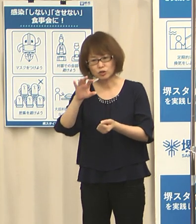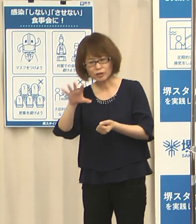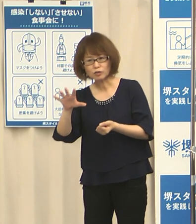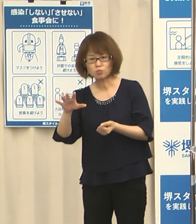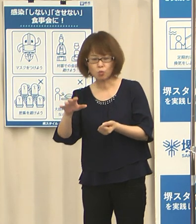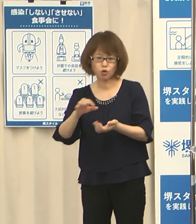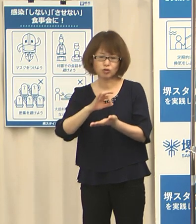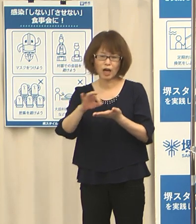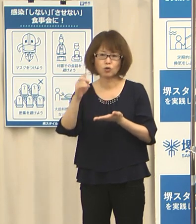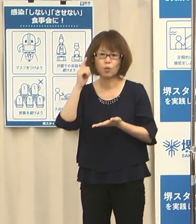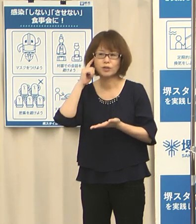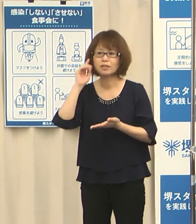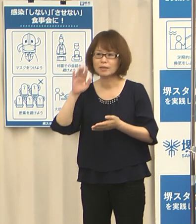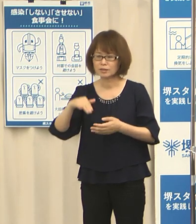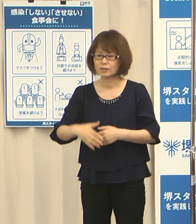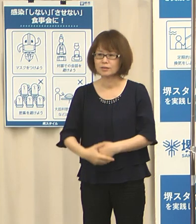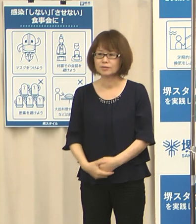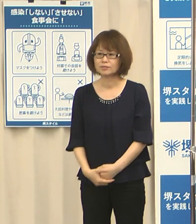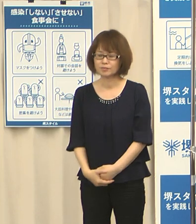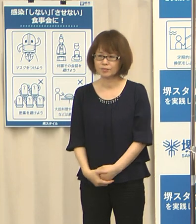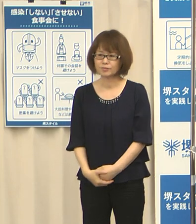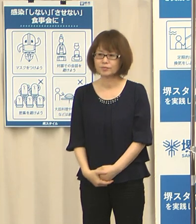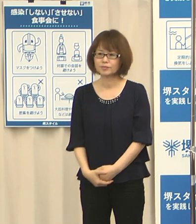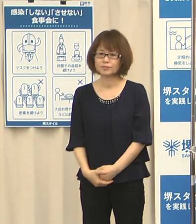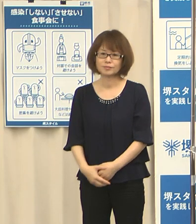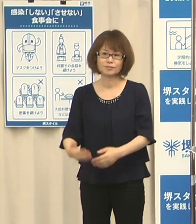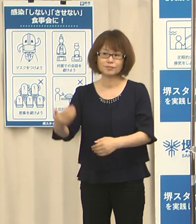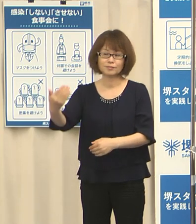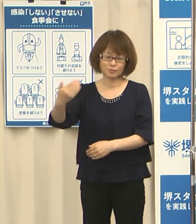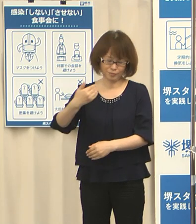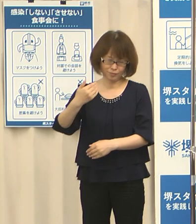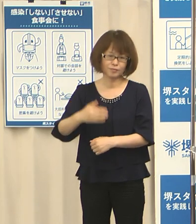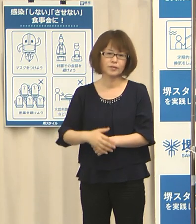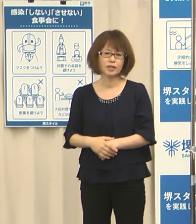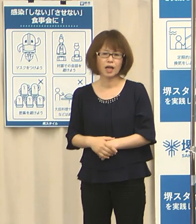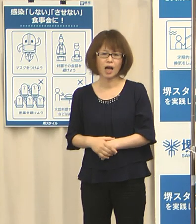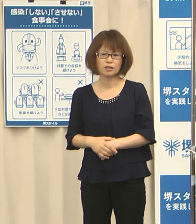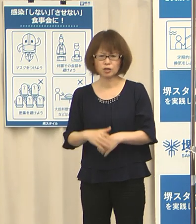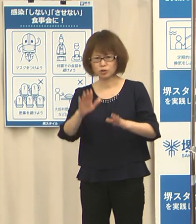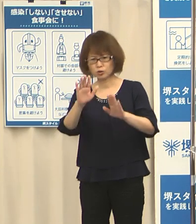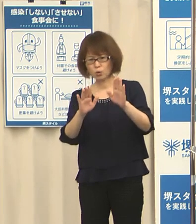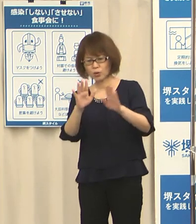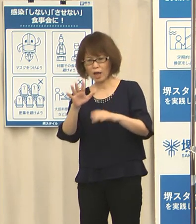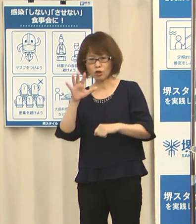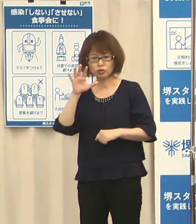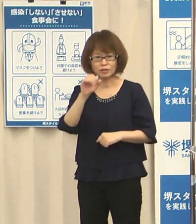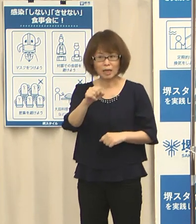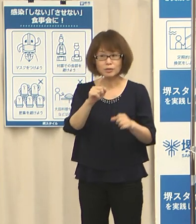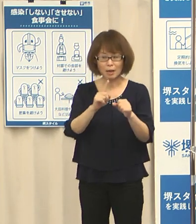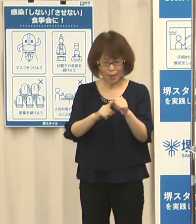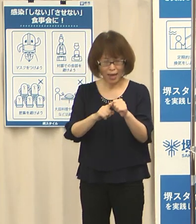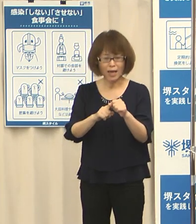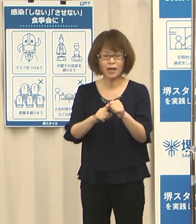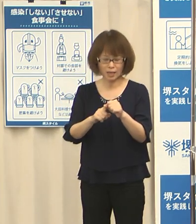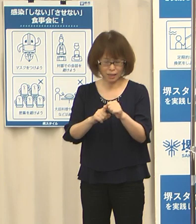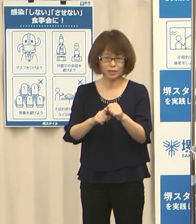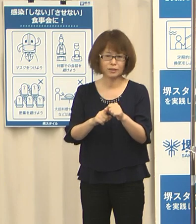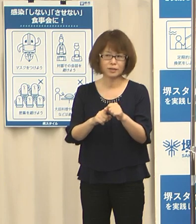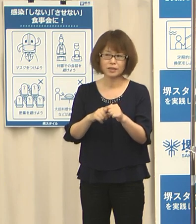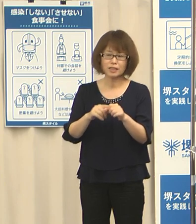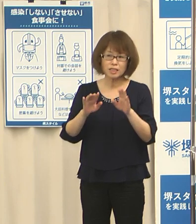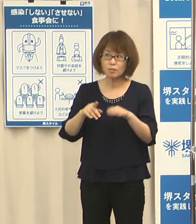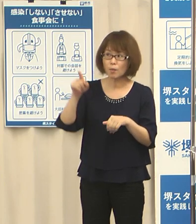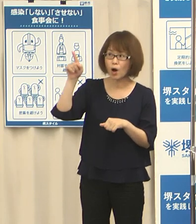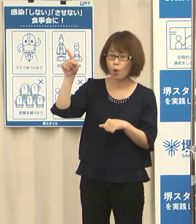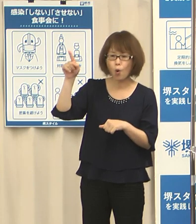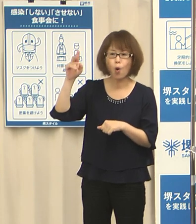。 となりますと、まあ、あくまでもやっぱり兆候をこう察知するためのものであって、まあ、今はその大阪モデルに移行し